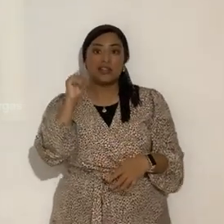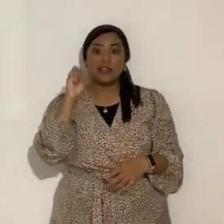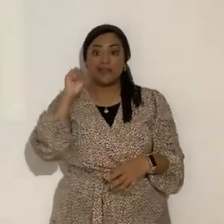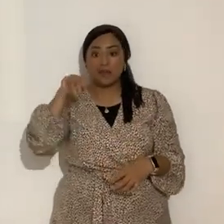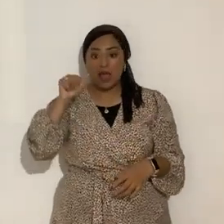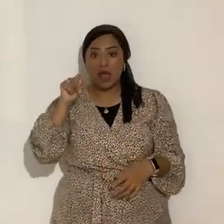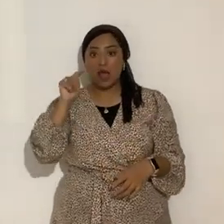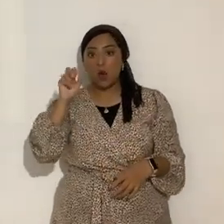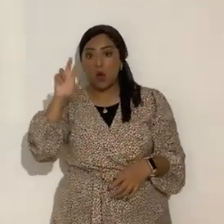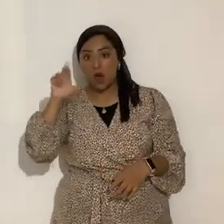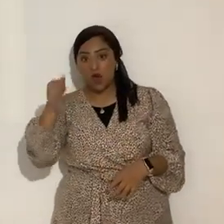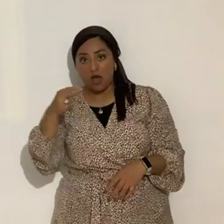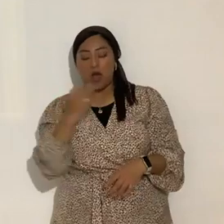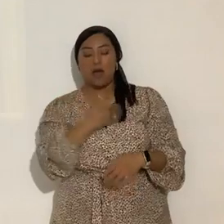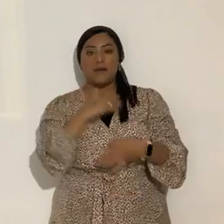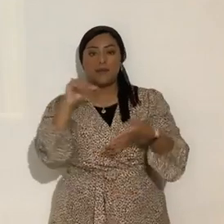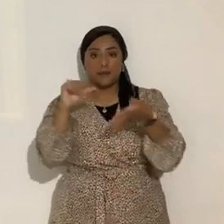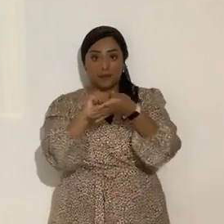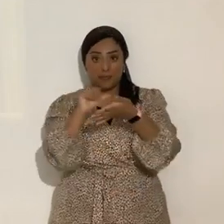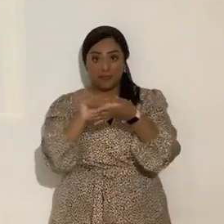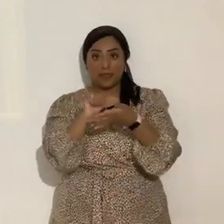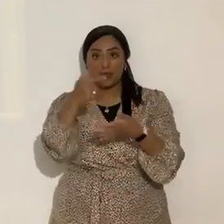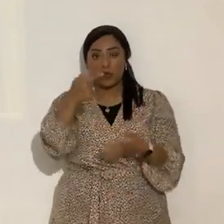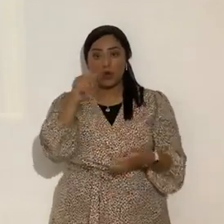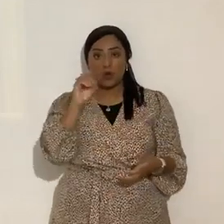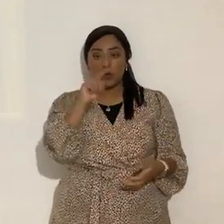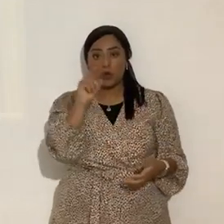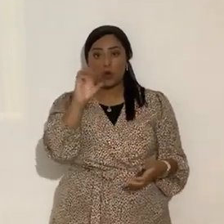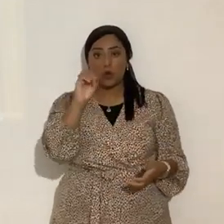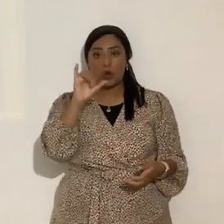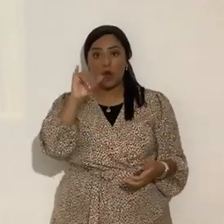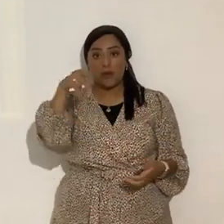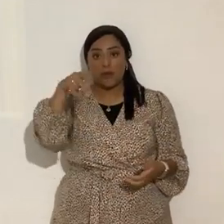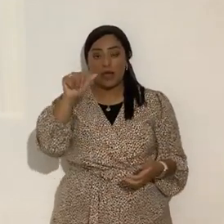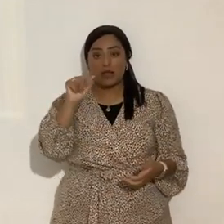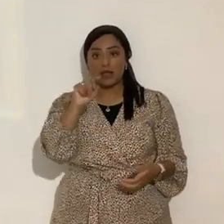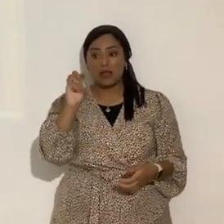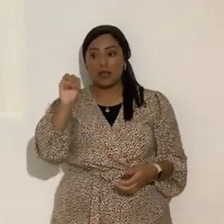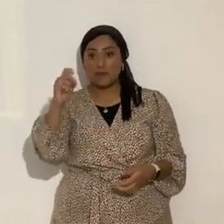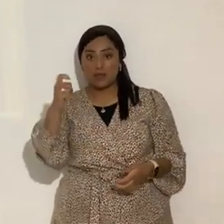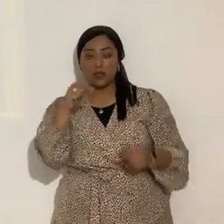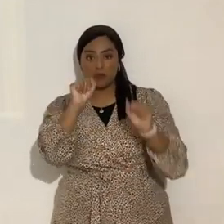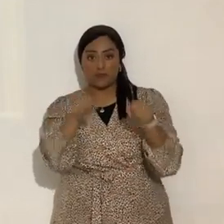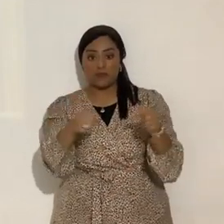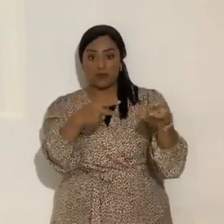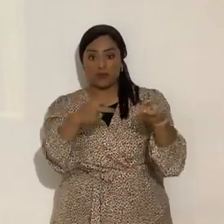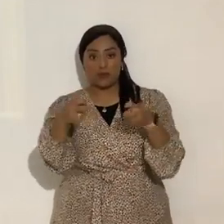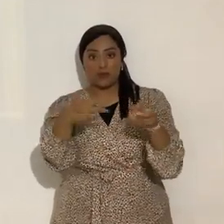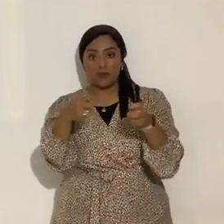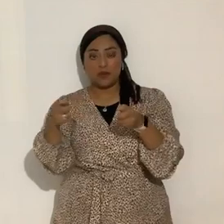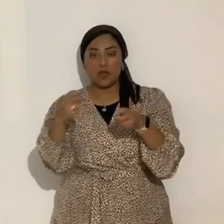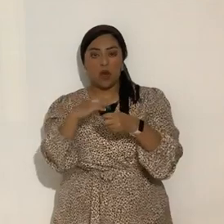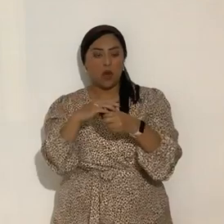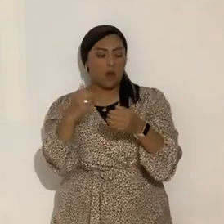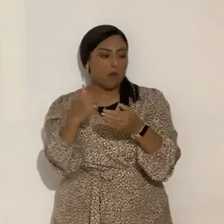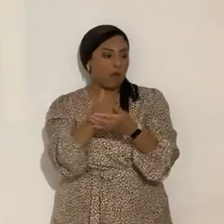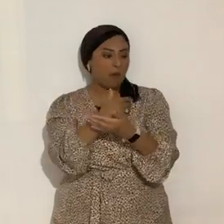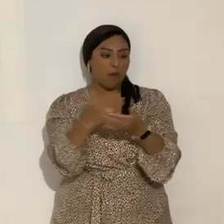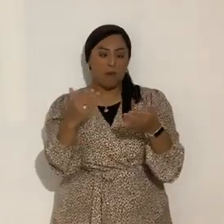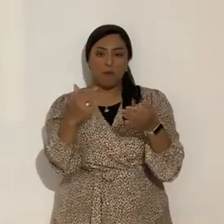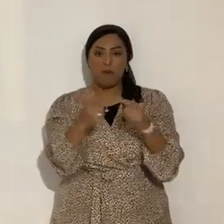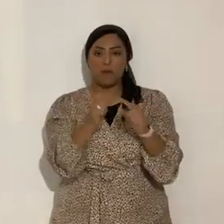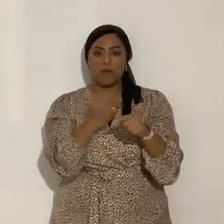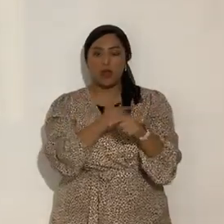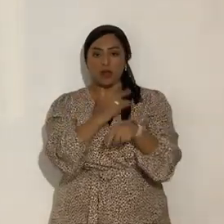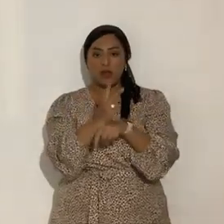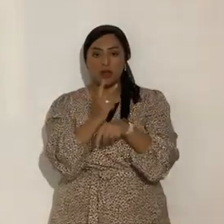página gozoypaz.mx. A través de esa página gozoypaz.mx pueden descargar todo el material de Gozo y Paz.